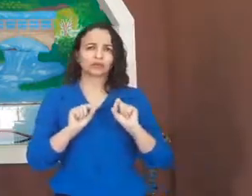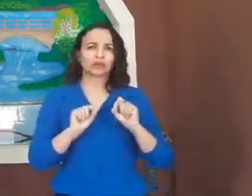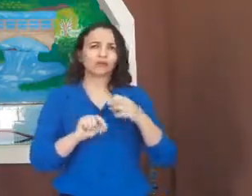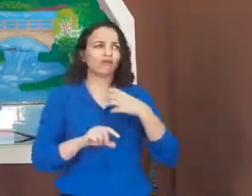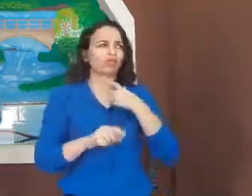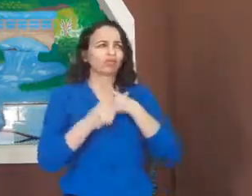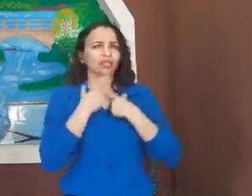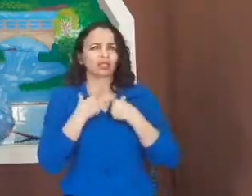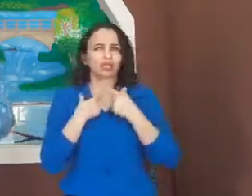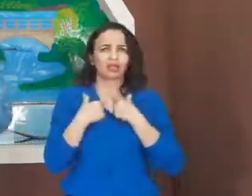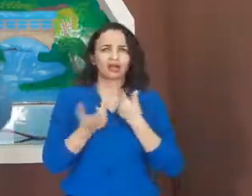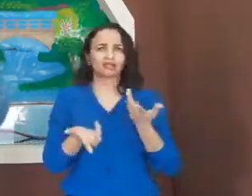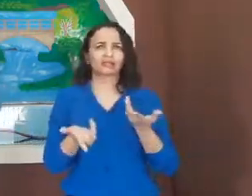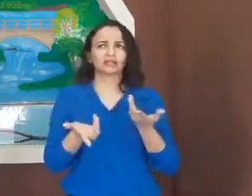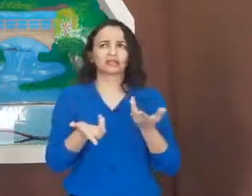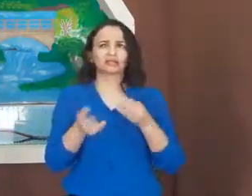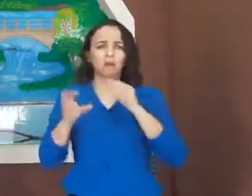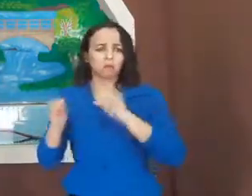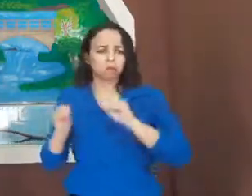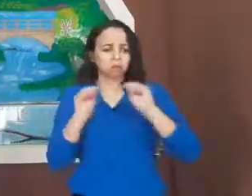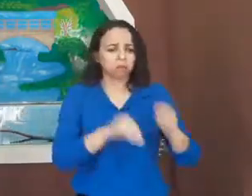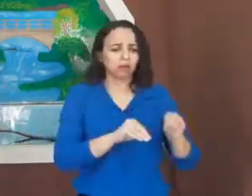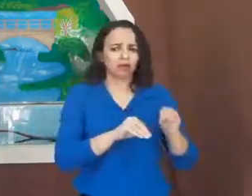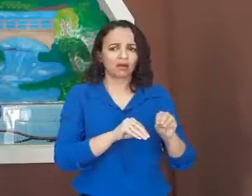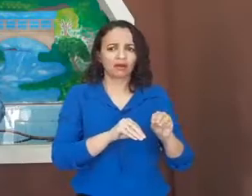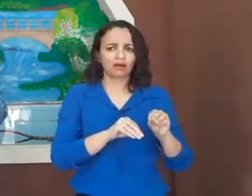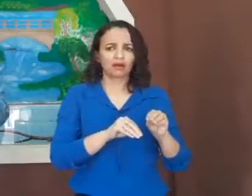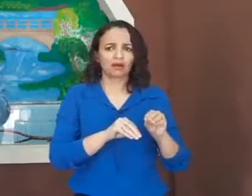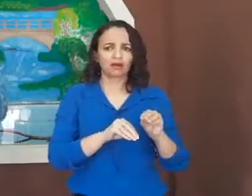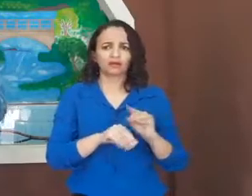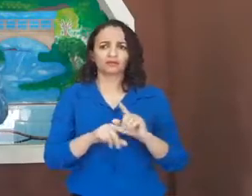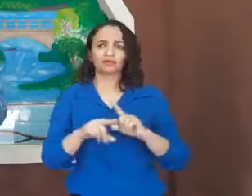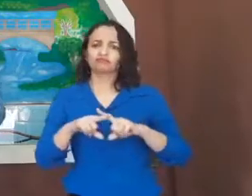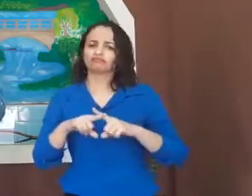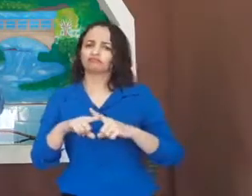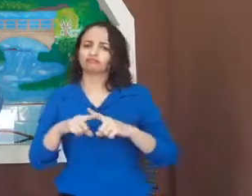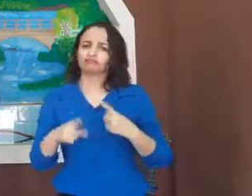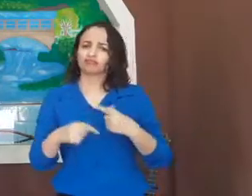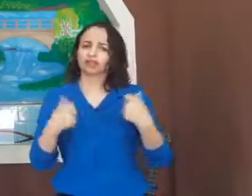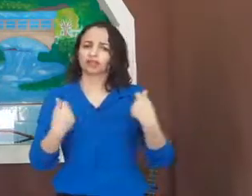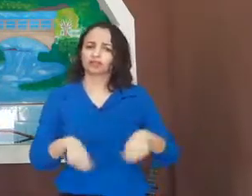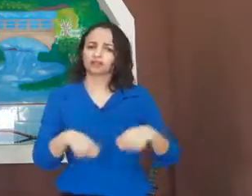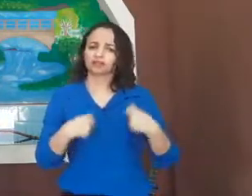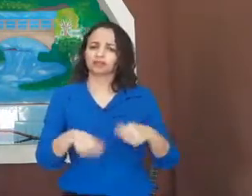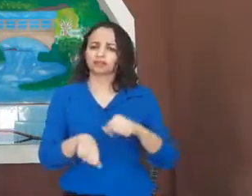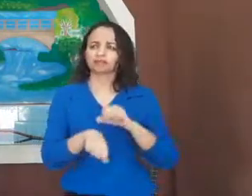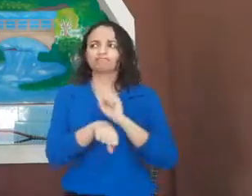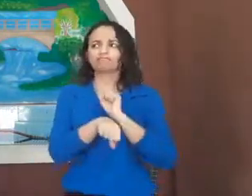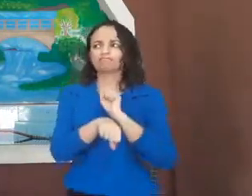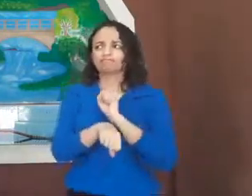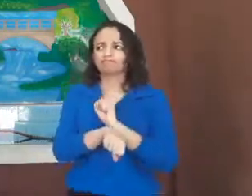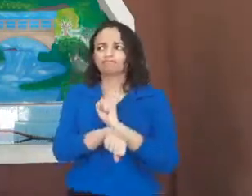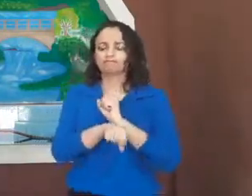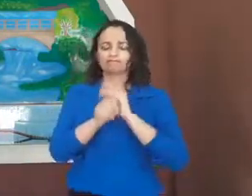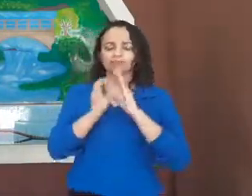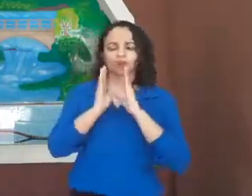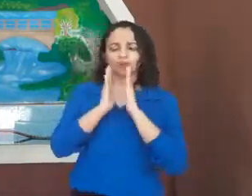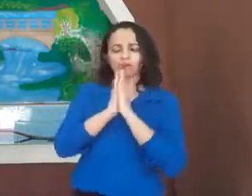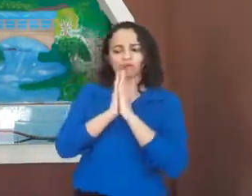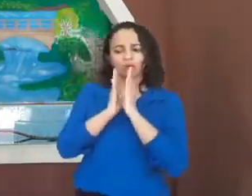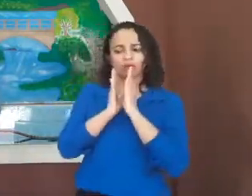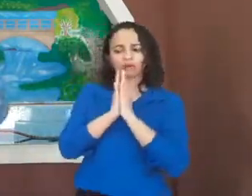uma vontade, um desejo de ir para tal local, mas eu tenho que parar, orar